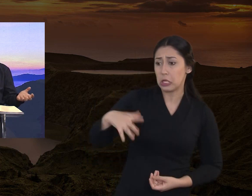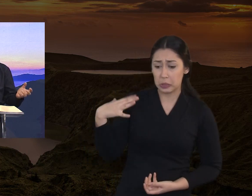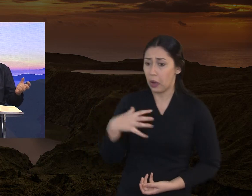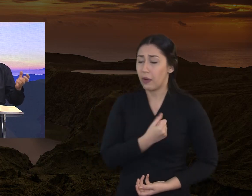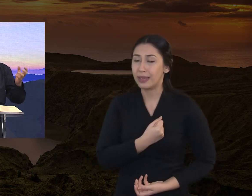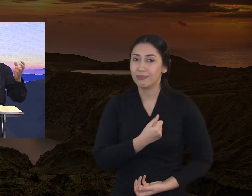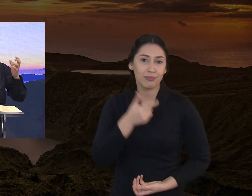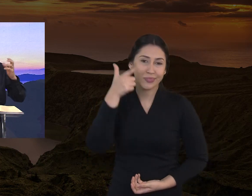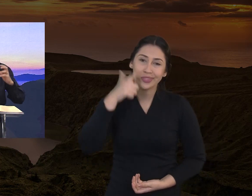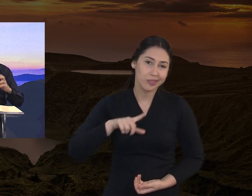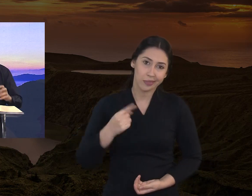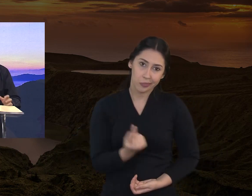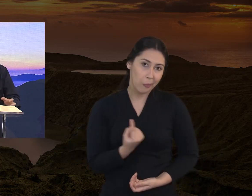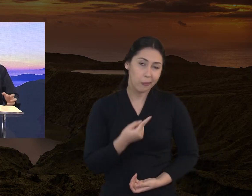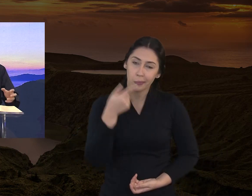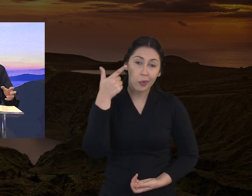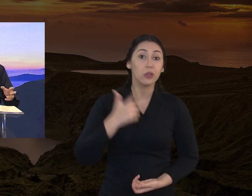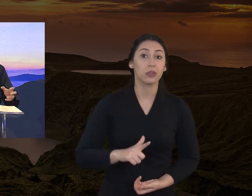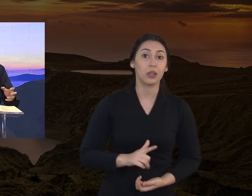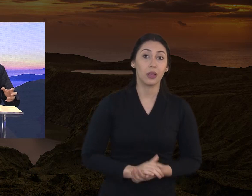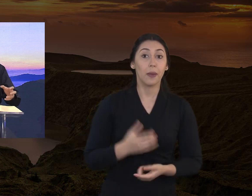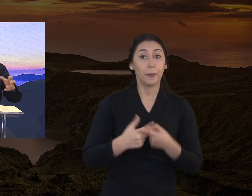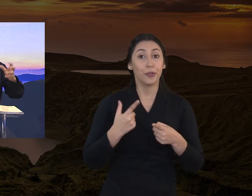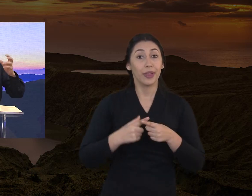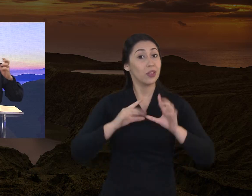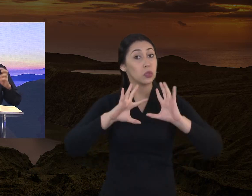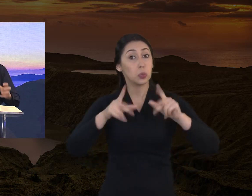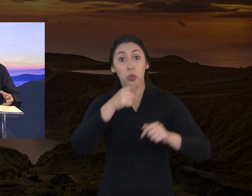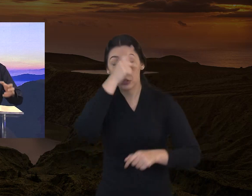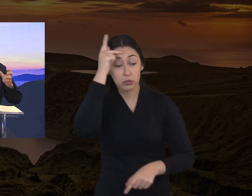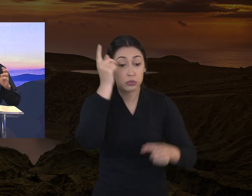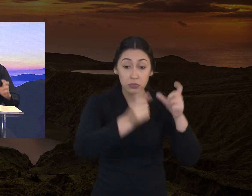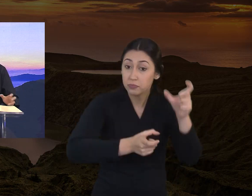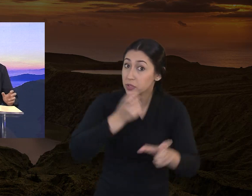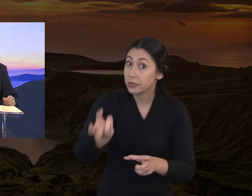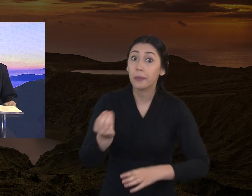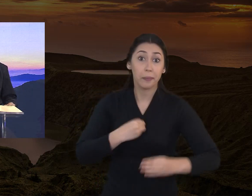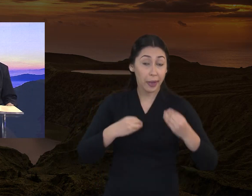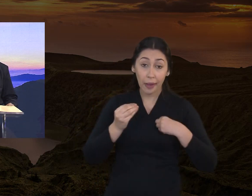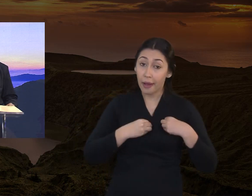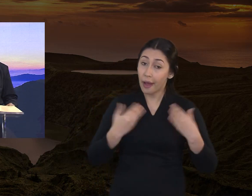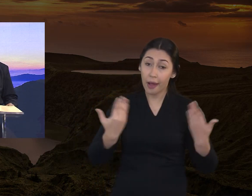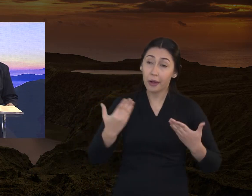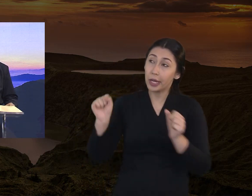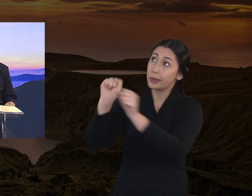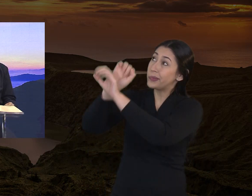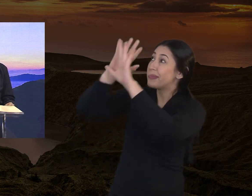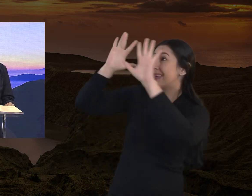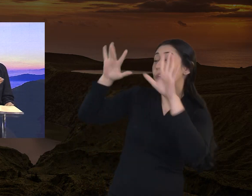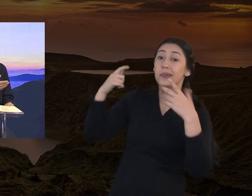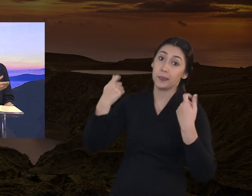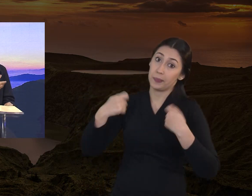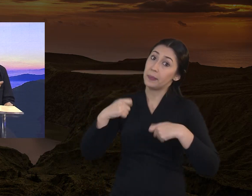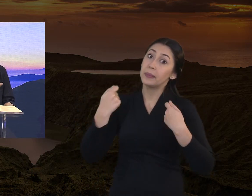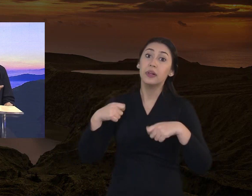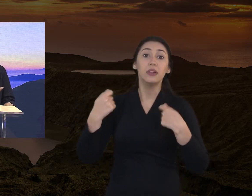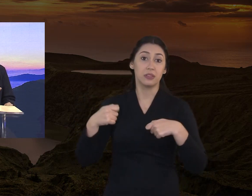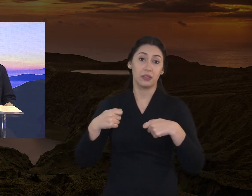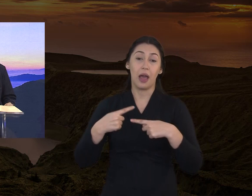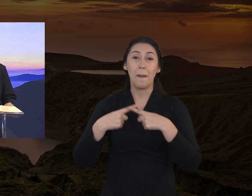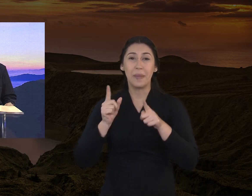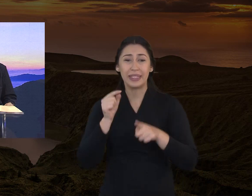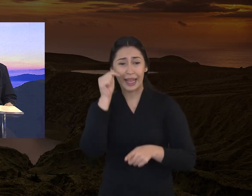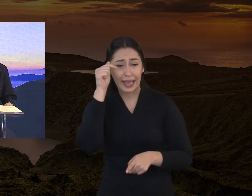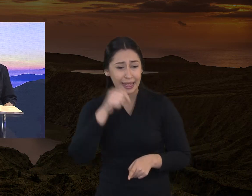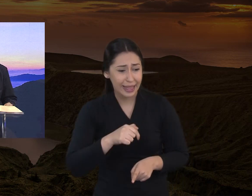né? E todos pecaram e carecem da glória de Deus. E aqui na terra não havia